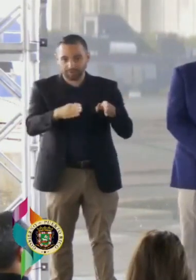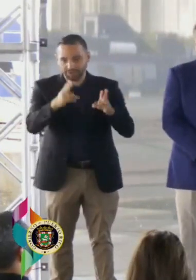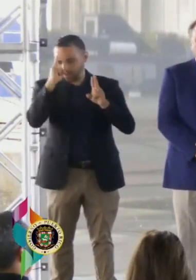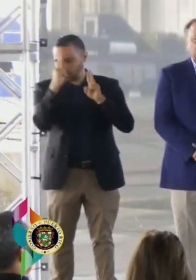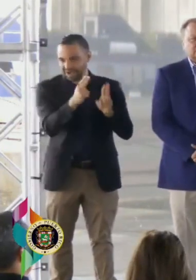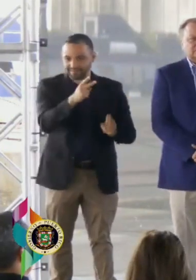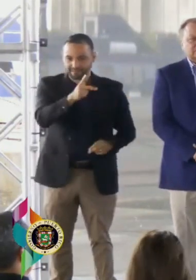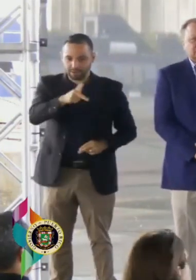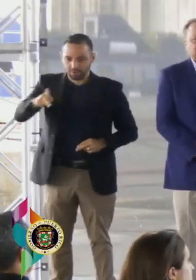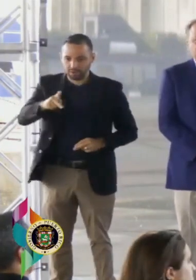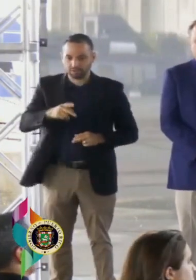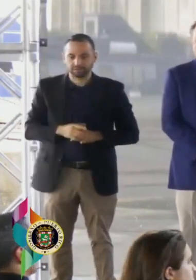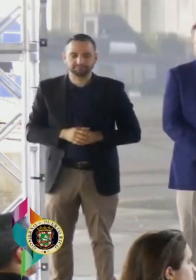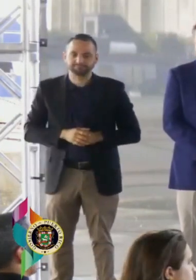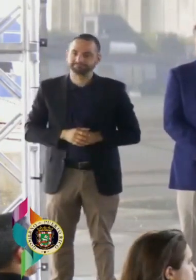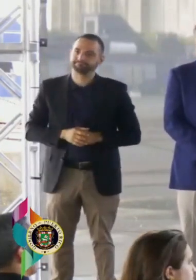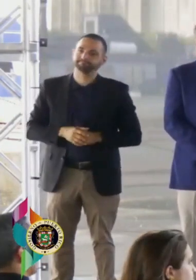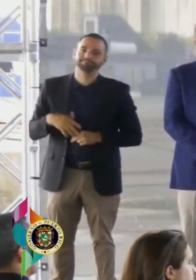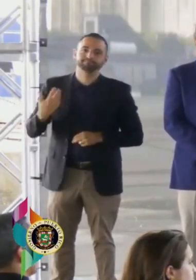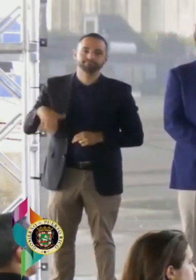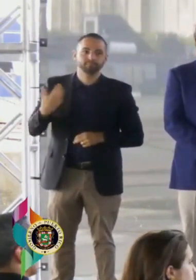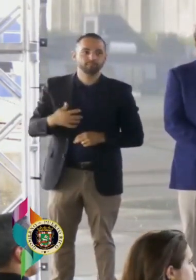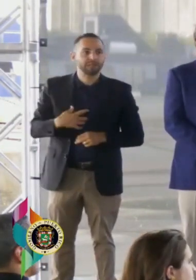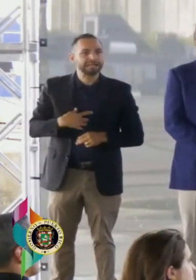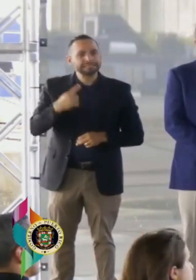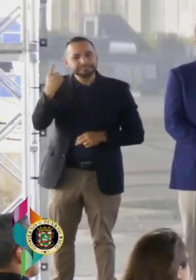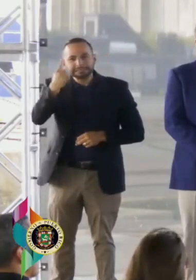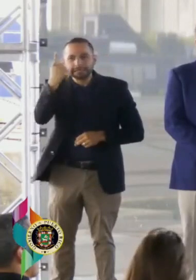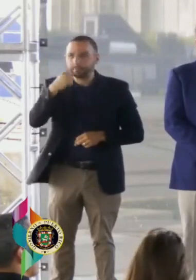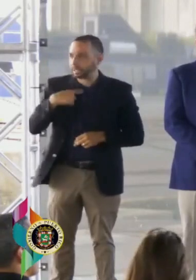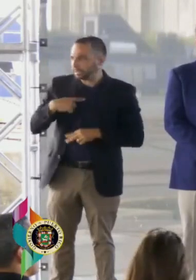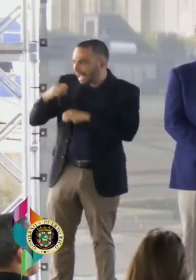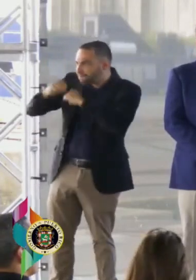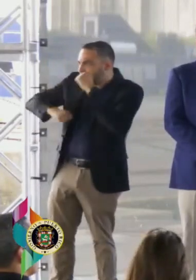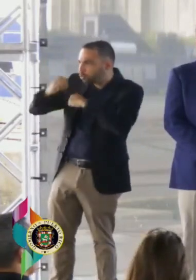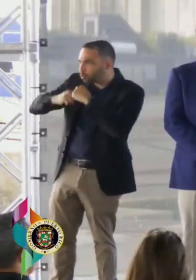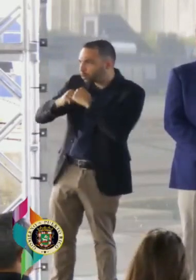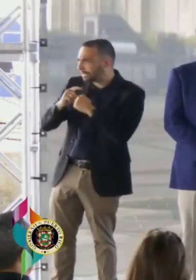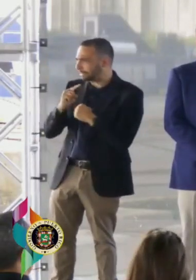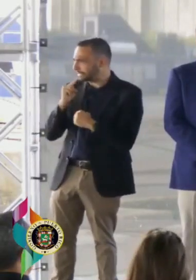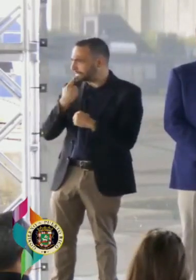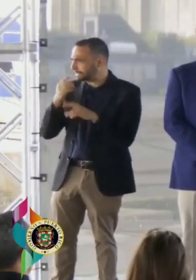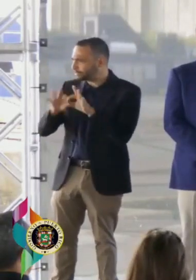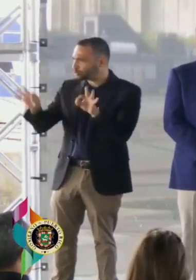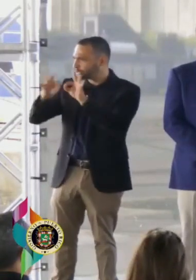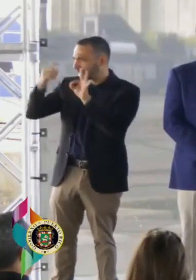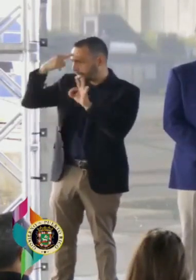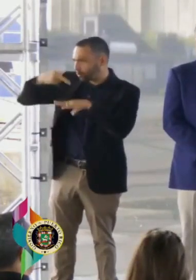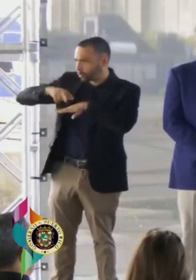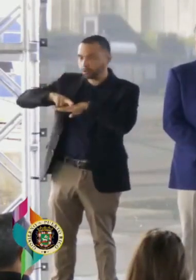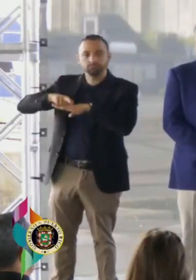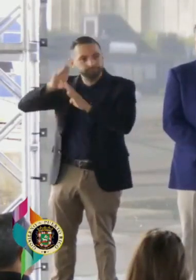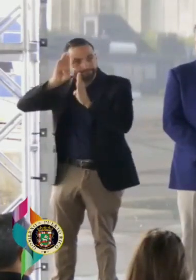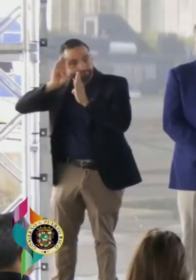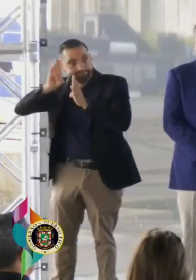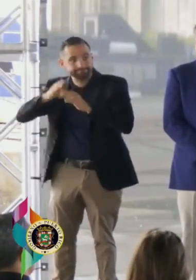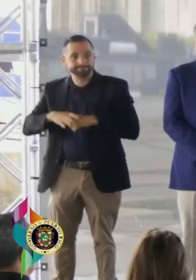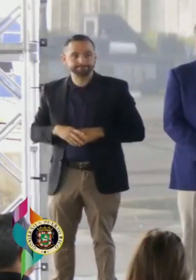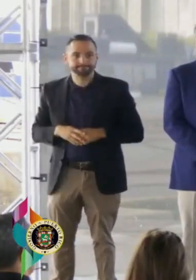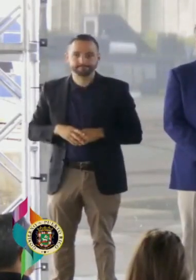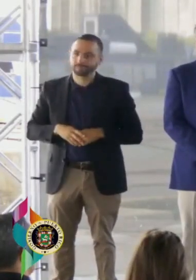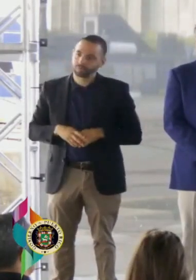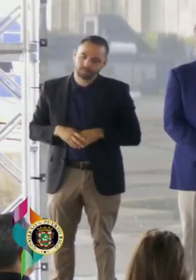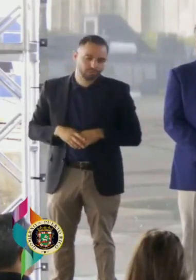luisi por siempre priorizar la infraestructura crítica de Puerto Rico y créanme cuando les digo que para el gobernador era bien importante bien importante